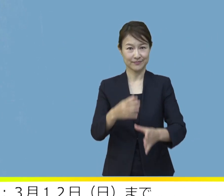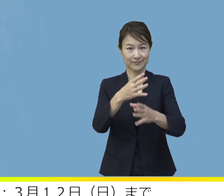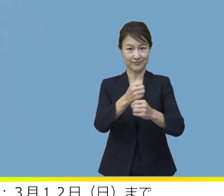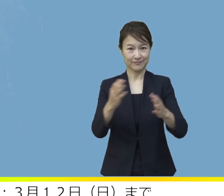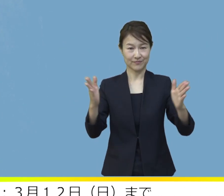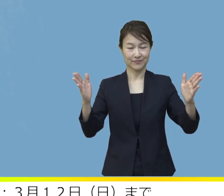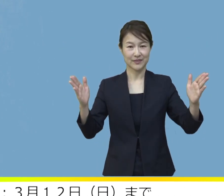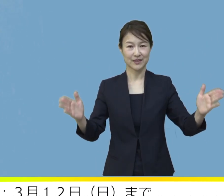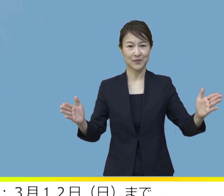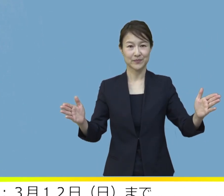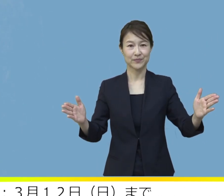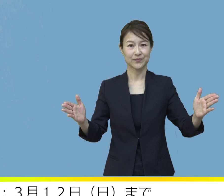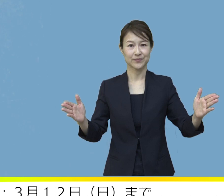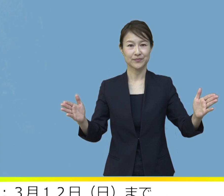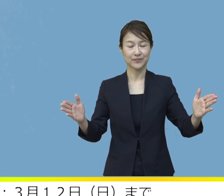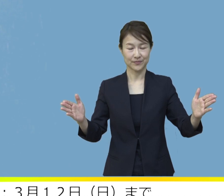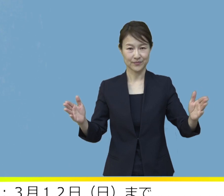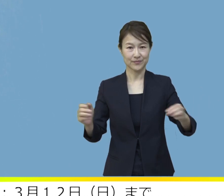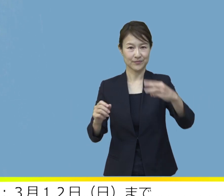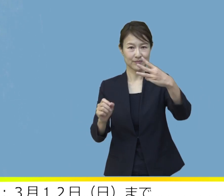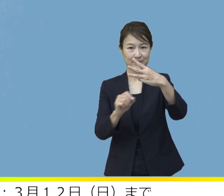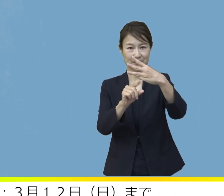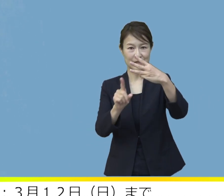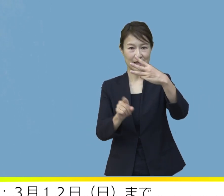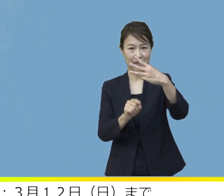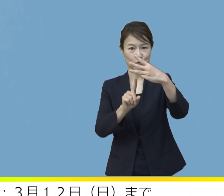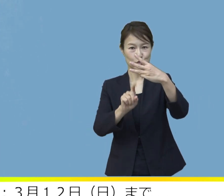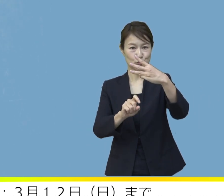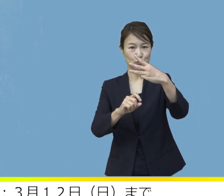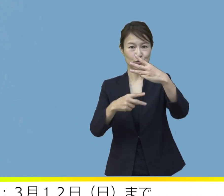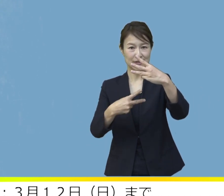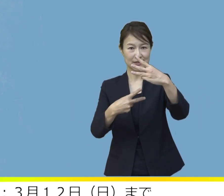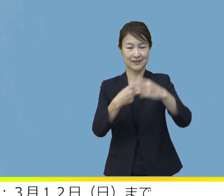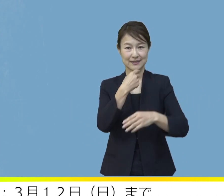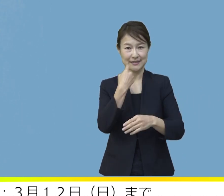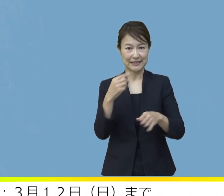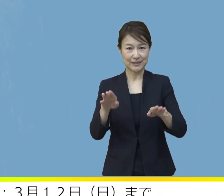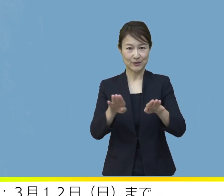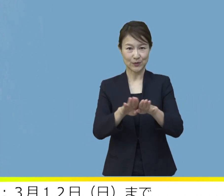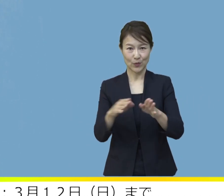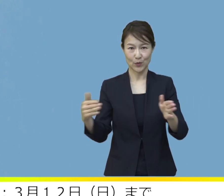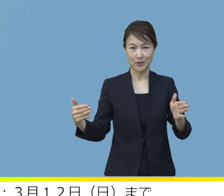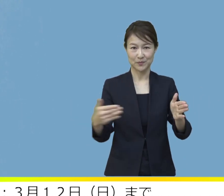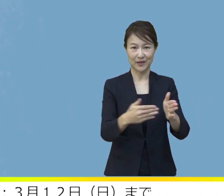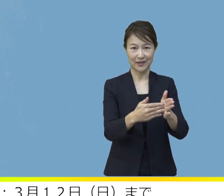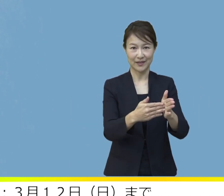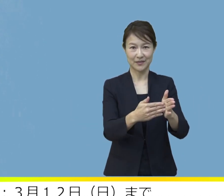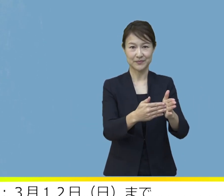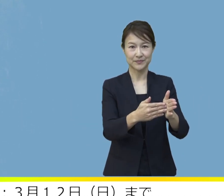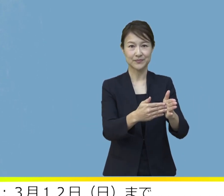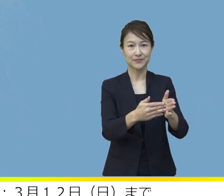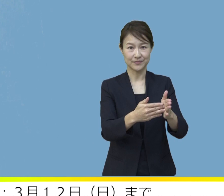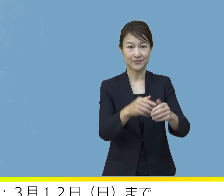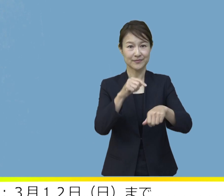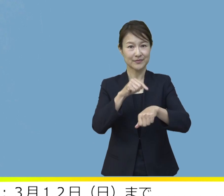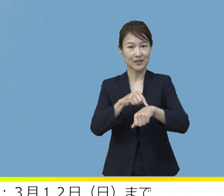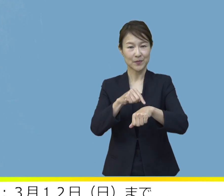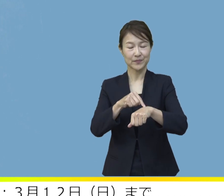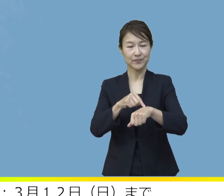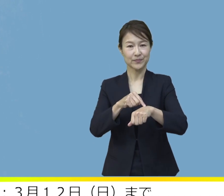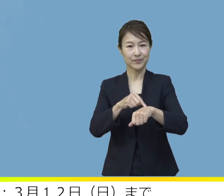開催期間は3月12日日曜日まで時間